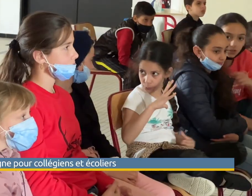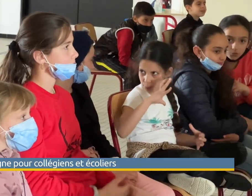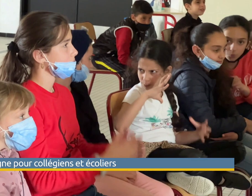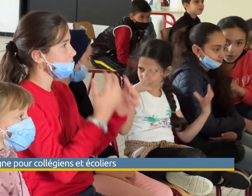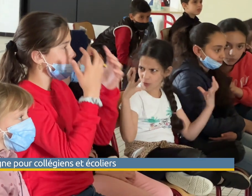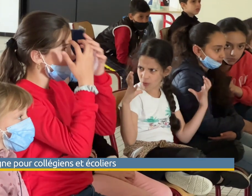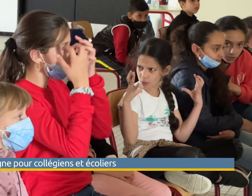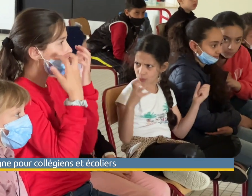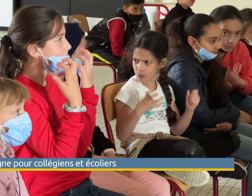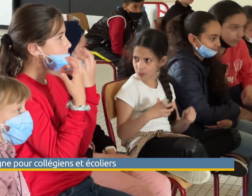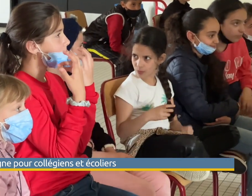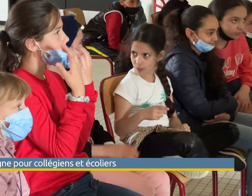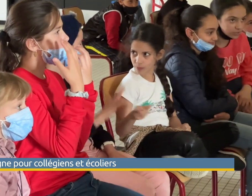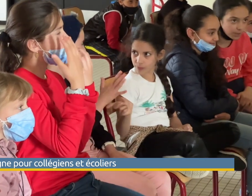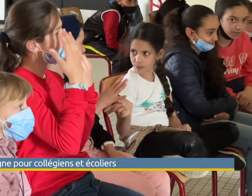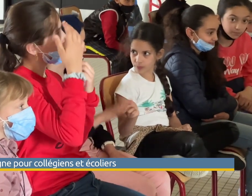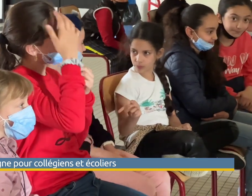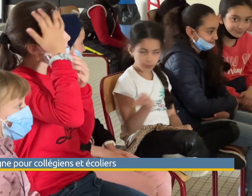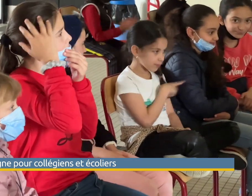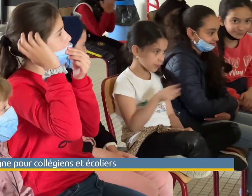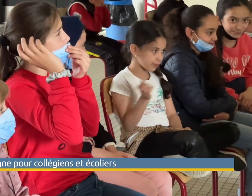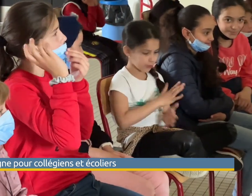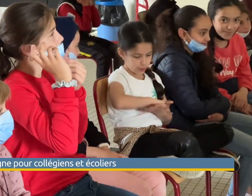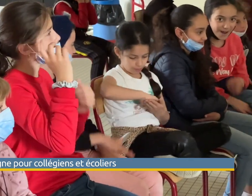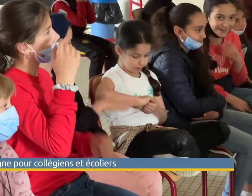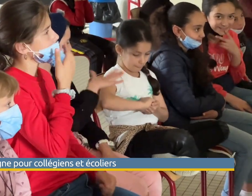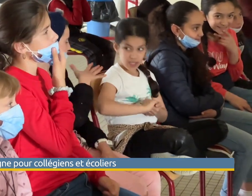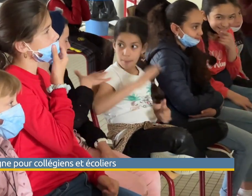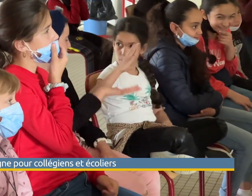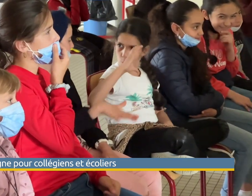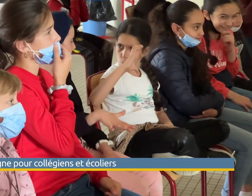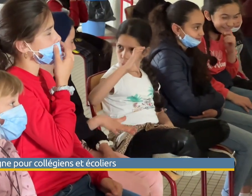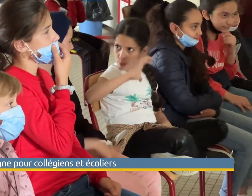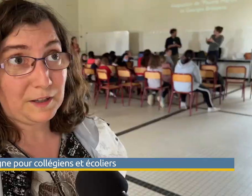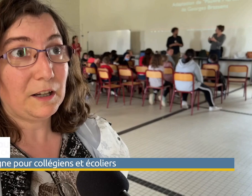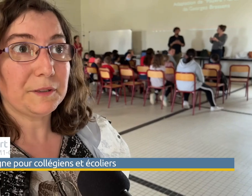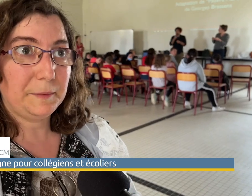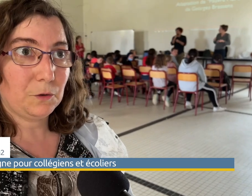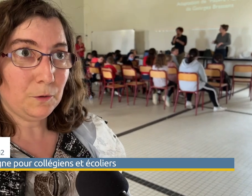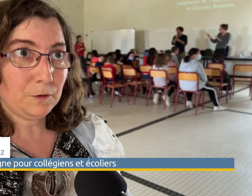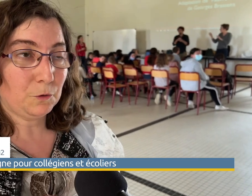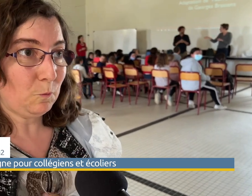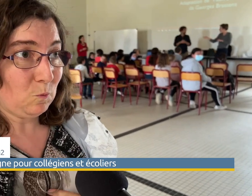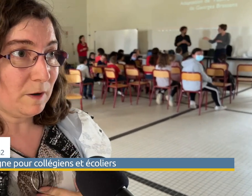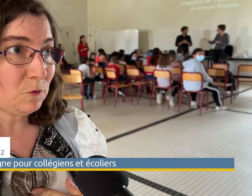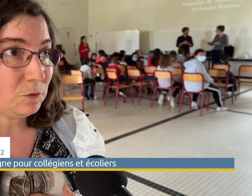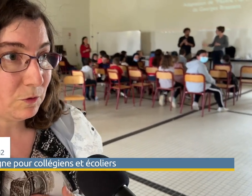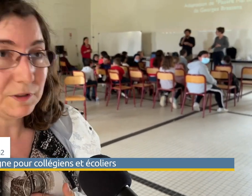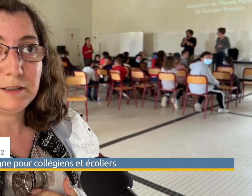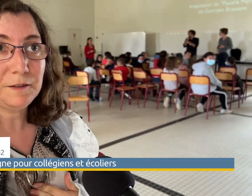handicap avec lequel élèves et professeurs ont dû s'adapter. C'est pas facile tous les jours, certains ont des micros. Donc moi, mon quotidien,